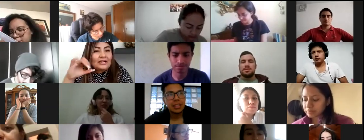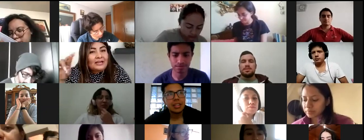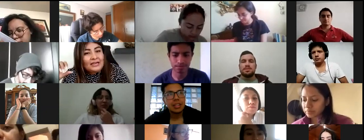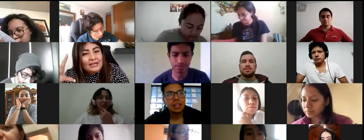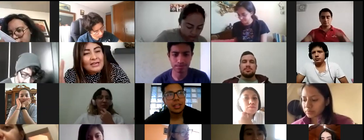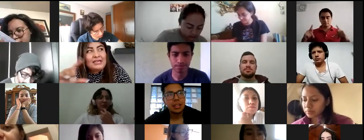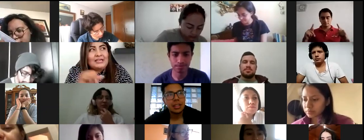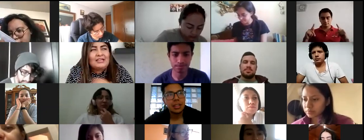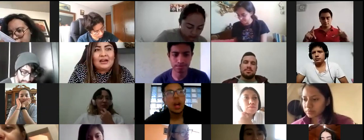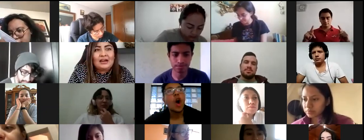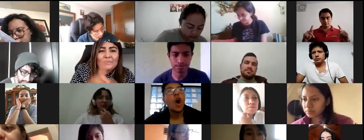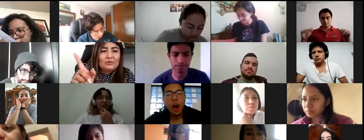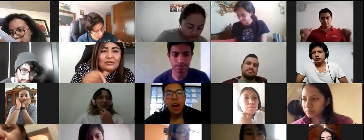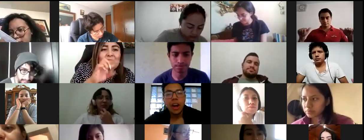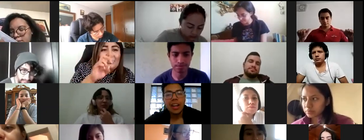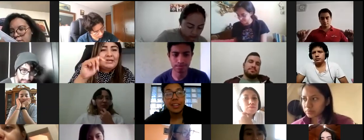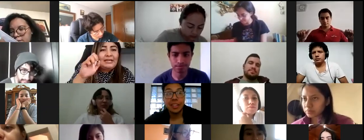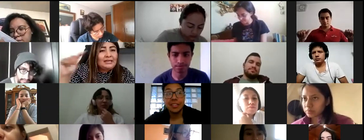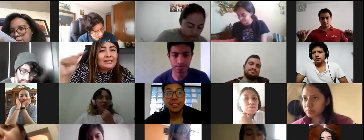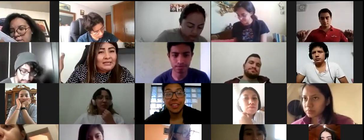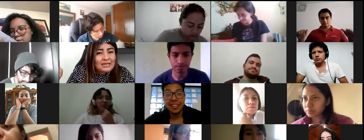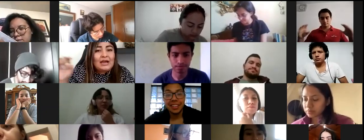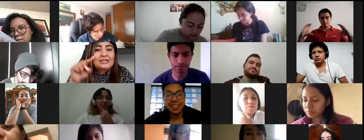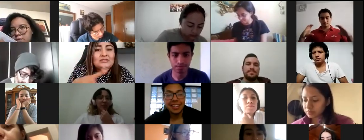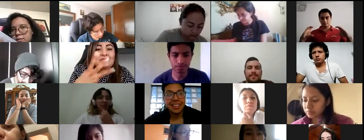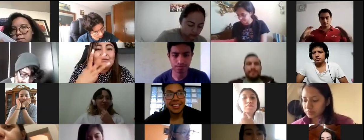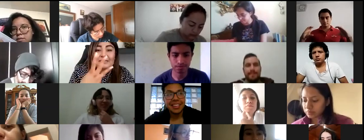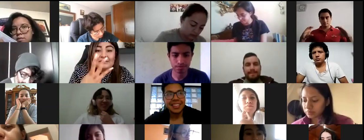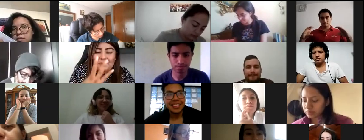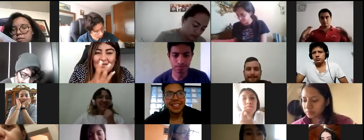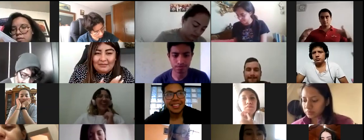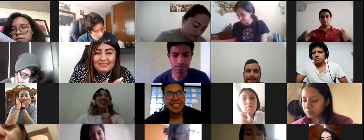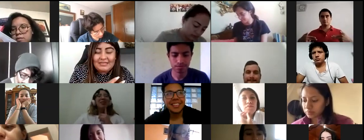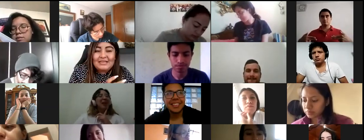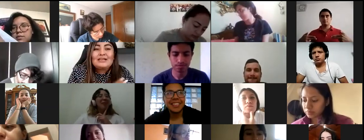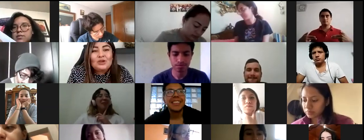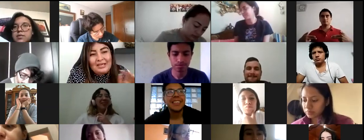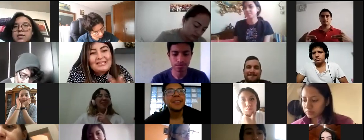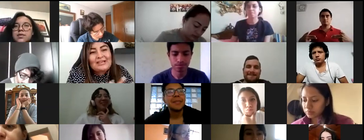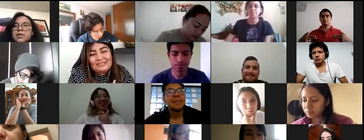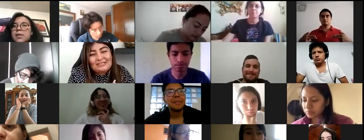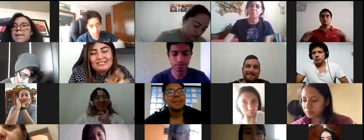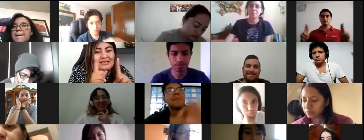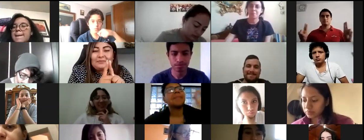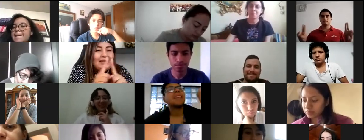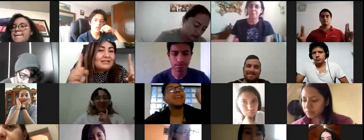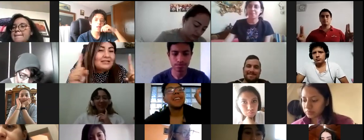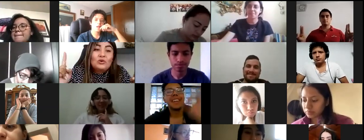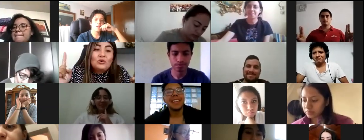ferrocarril y la otra no me acuerdo, mi nombre. Así ustedes van a escribir tres palabras. Son médicos, entonces tienen palabras muy